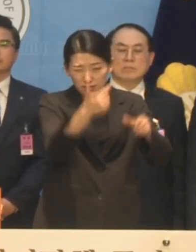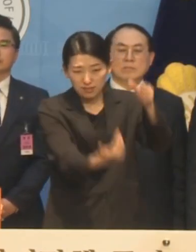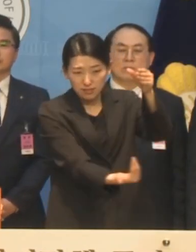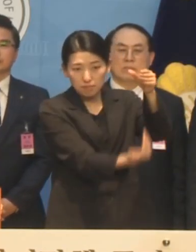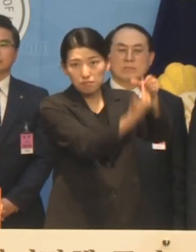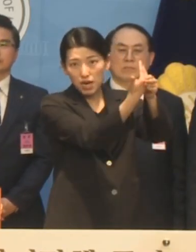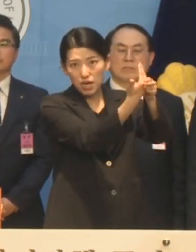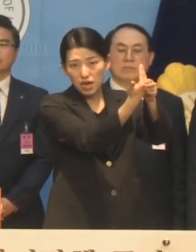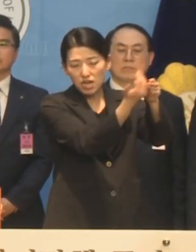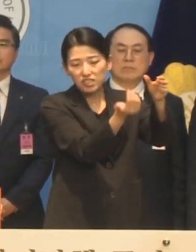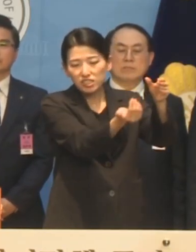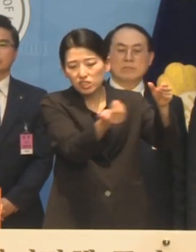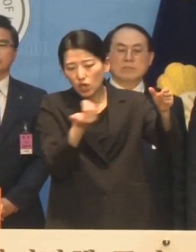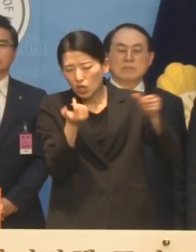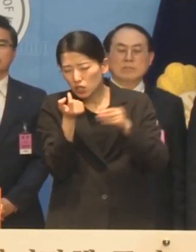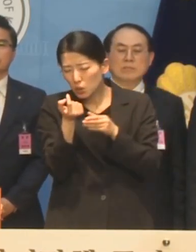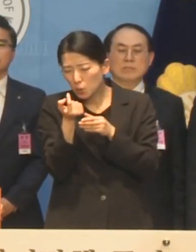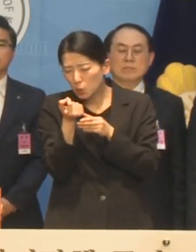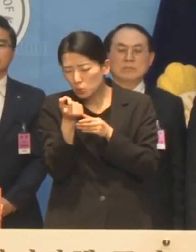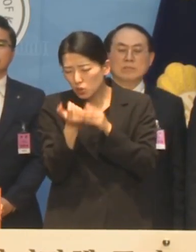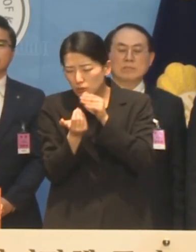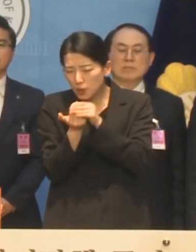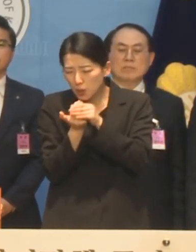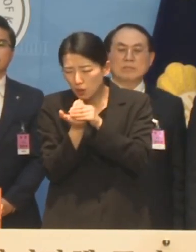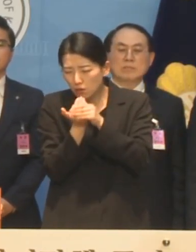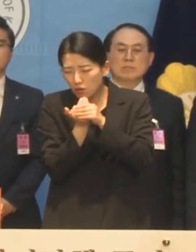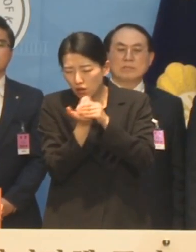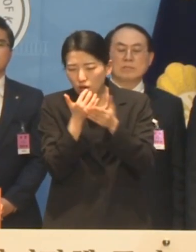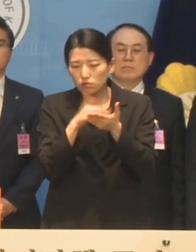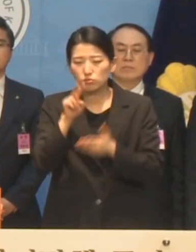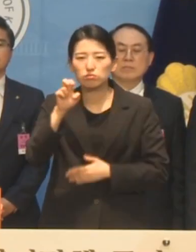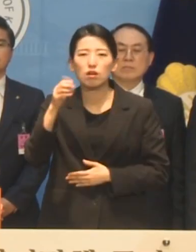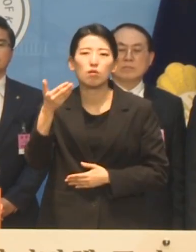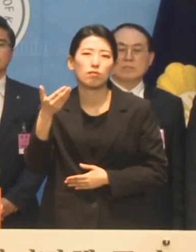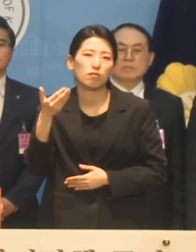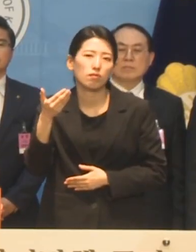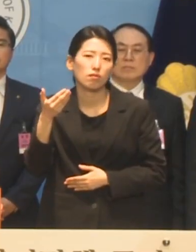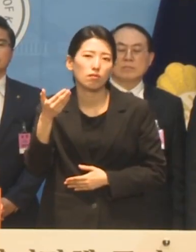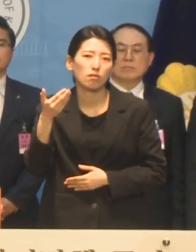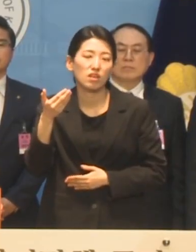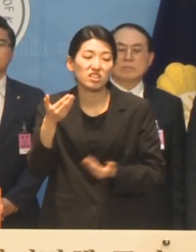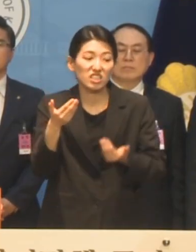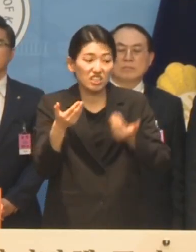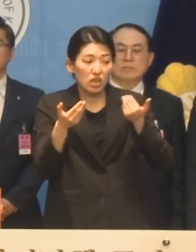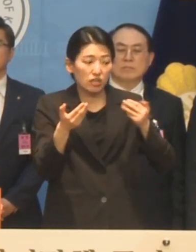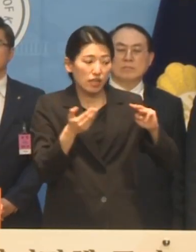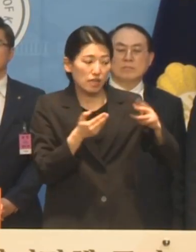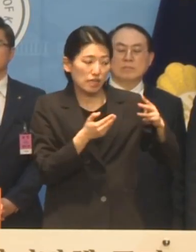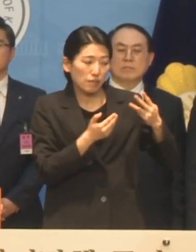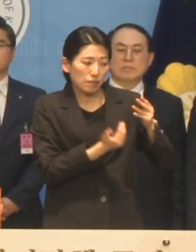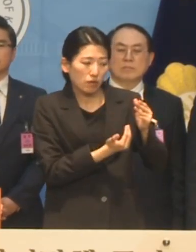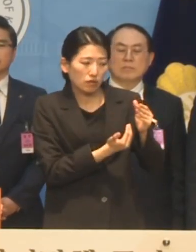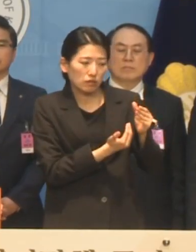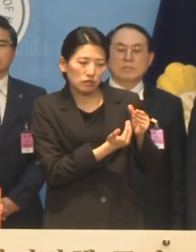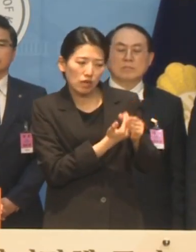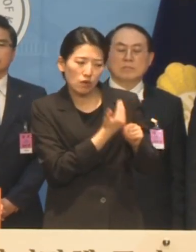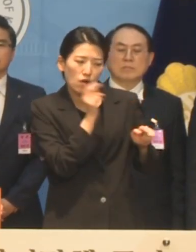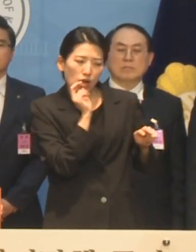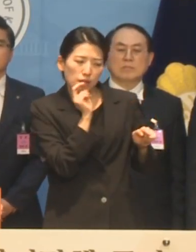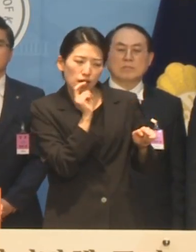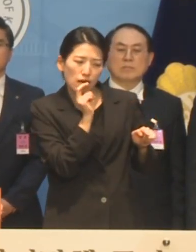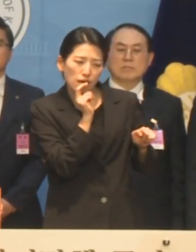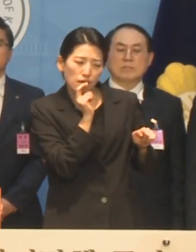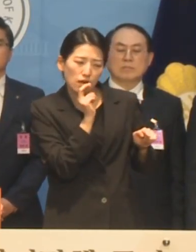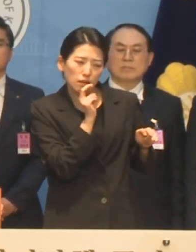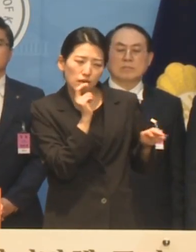곳에는 이미 29번의 경미한 사고가 있었고 그 이전에 300번의 사고 징후가 있었다는 그런